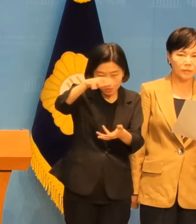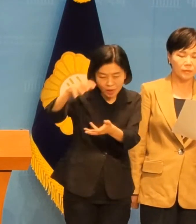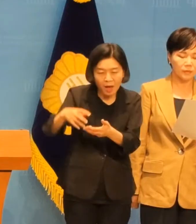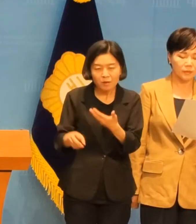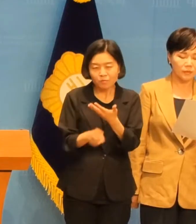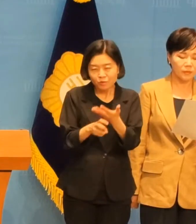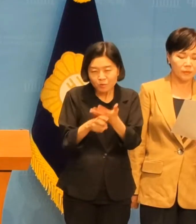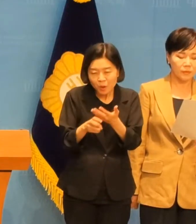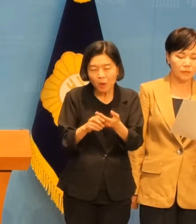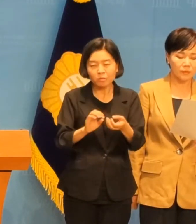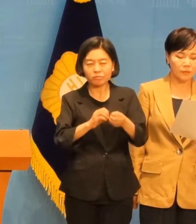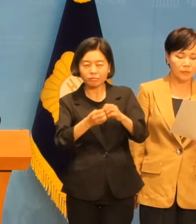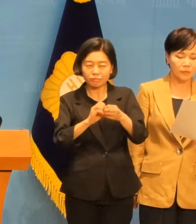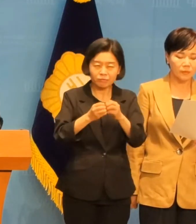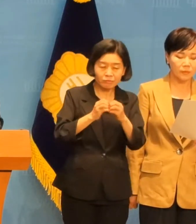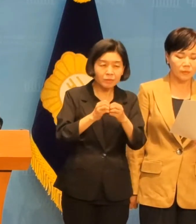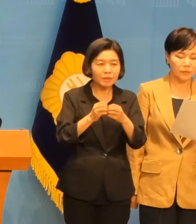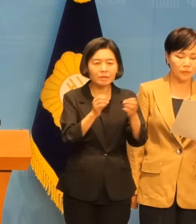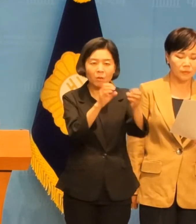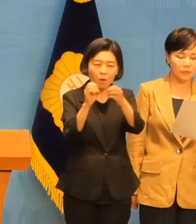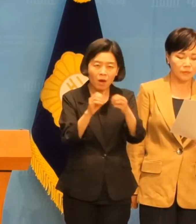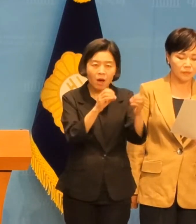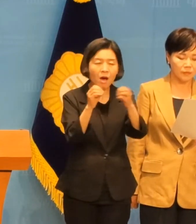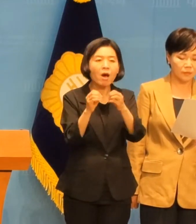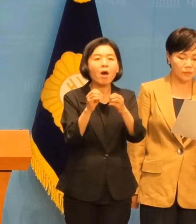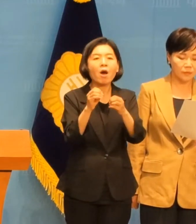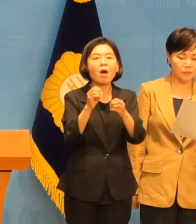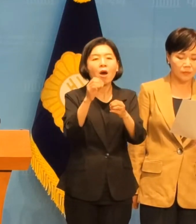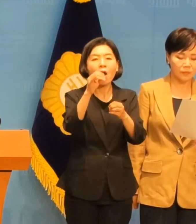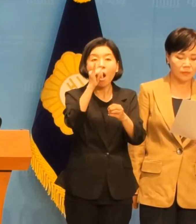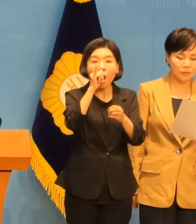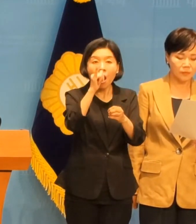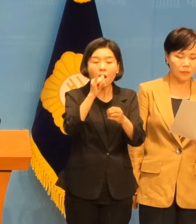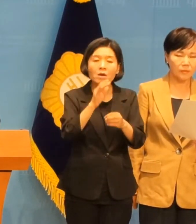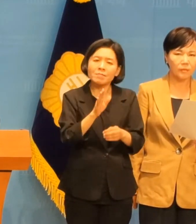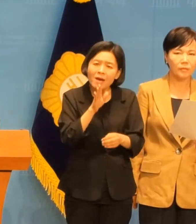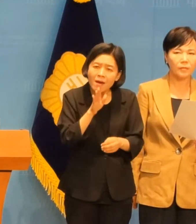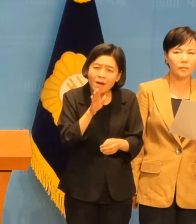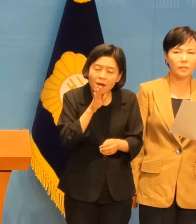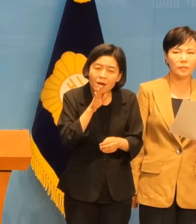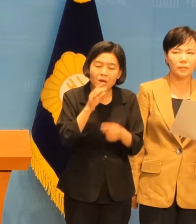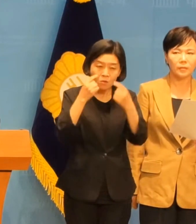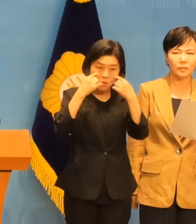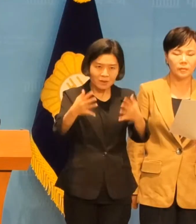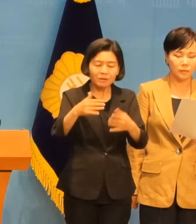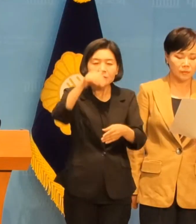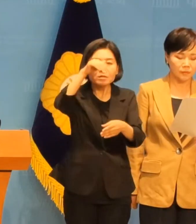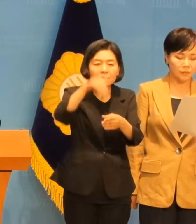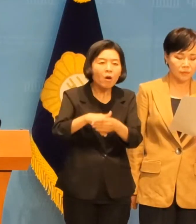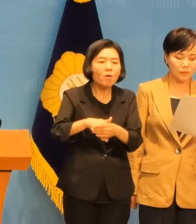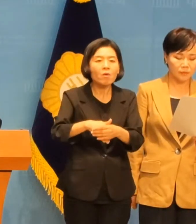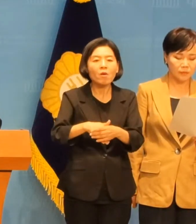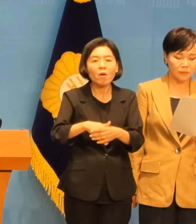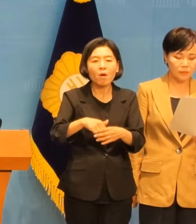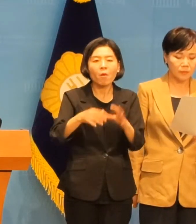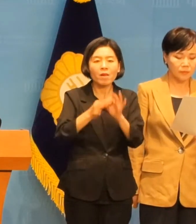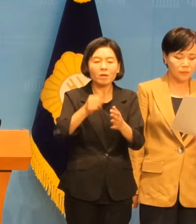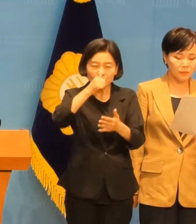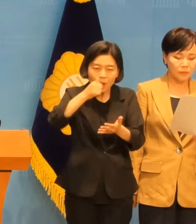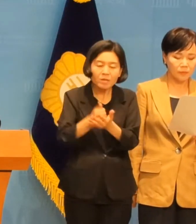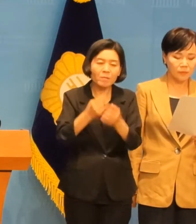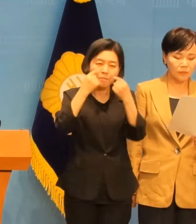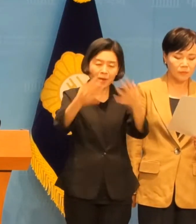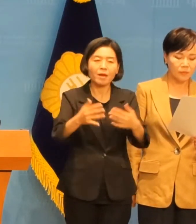암시하는 대화가 오가기도 했다고 합니다. 이것이 사실이라면 명백한 선거 범죄입니다.